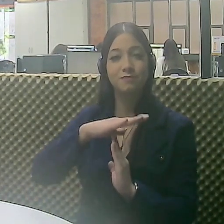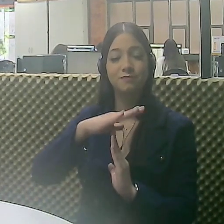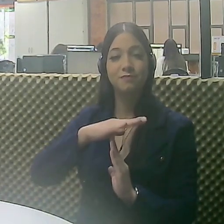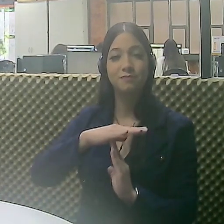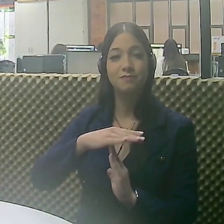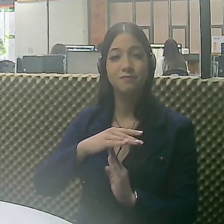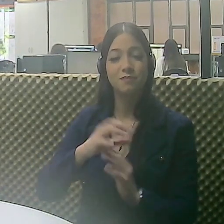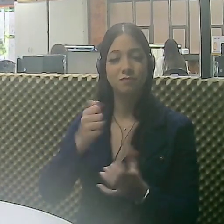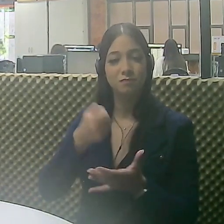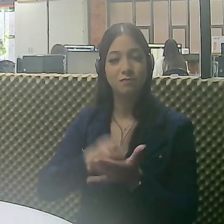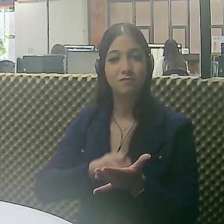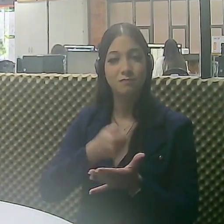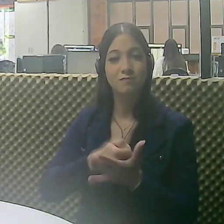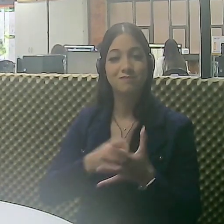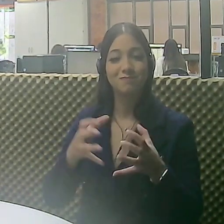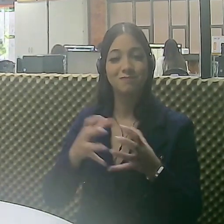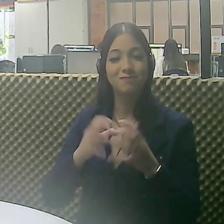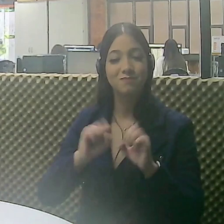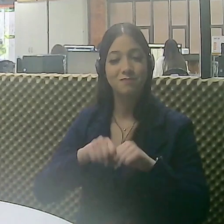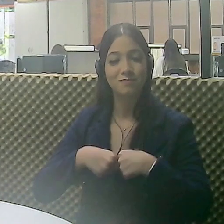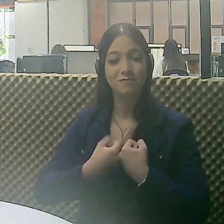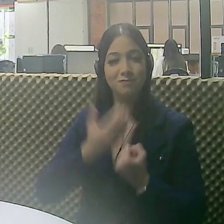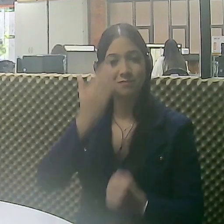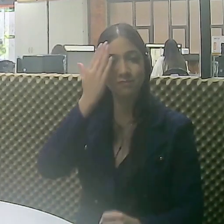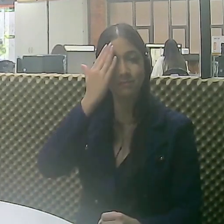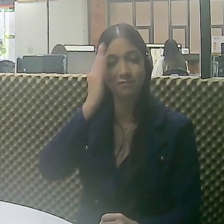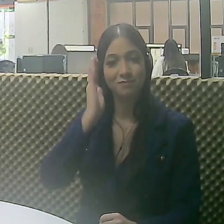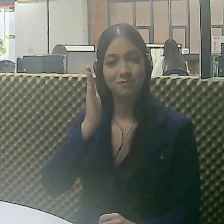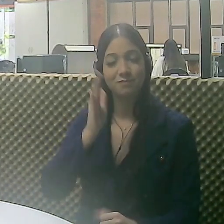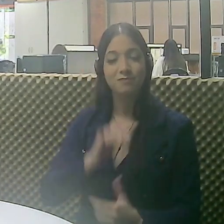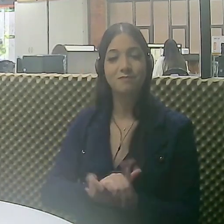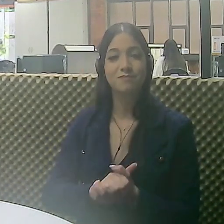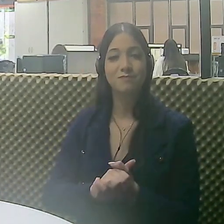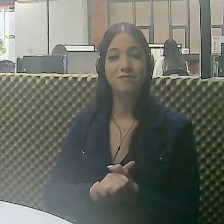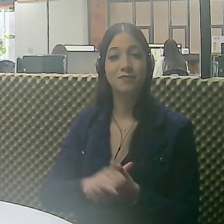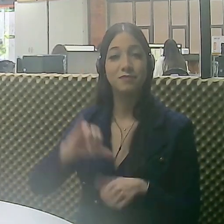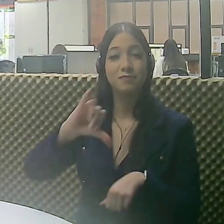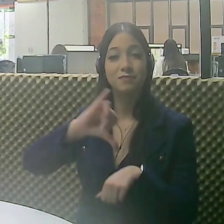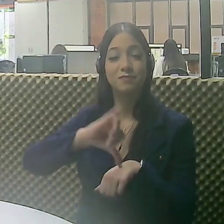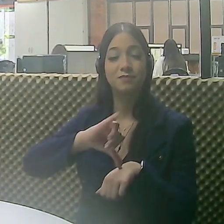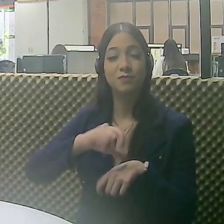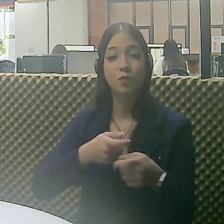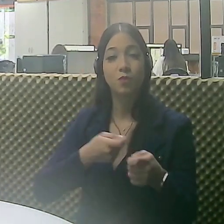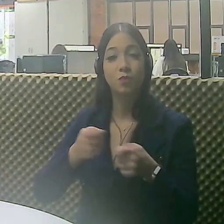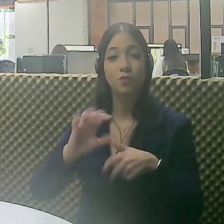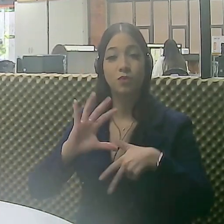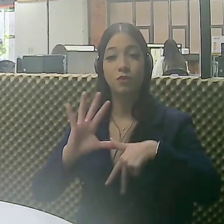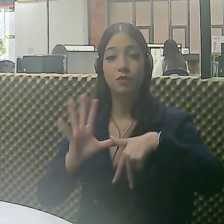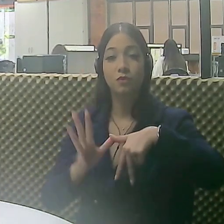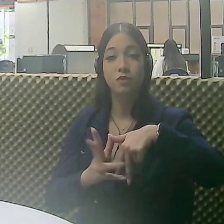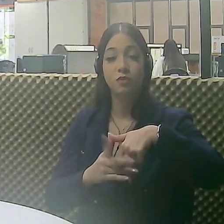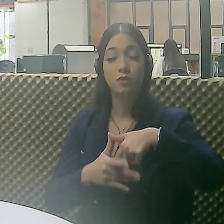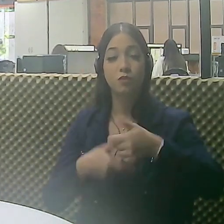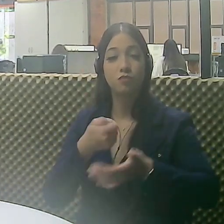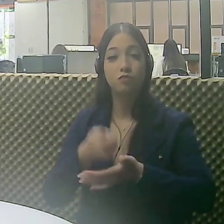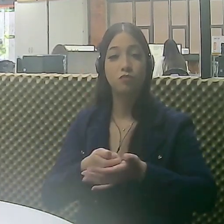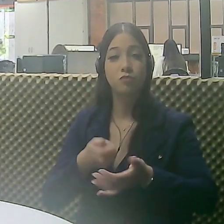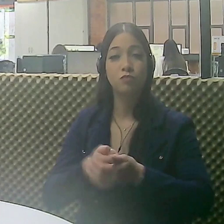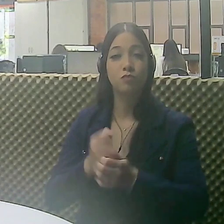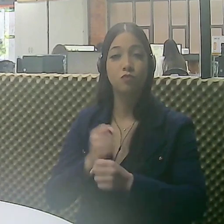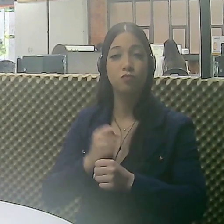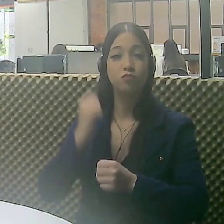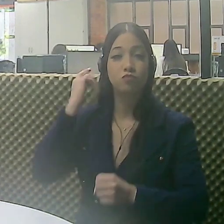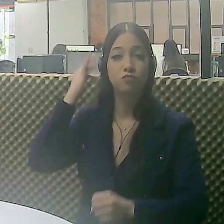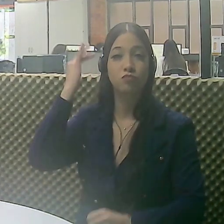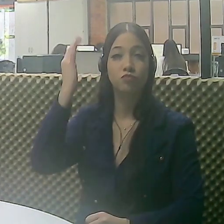Opa, que dessa luta aqui, essa turma sabe muito bem. Hoje eu tô aqui no Centro de Controle de Zoonoses, que batalha o ano inteiro contra esse